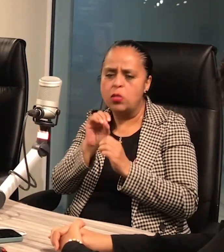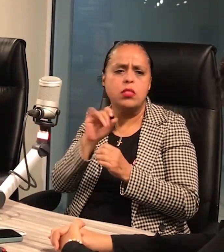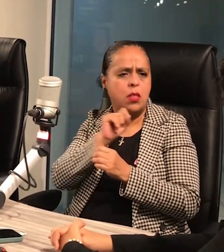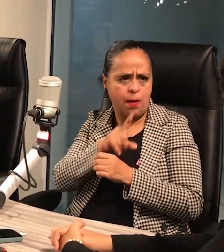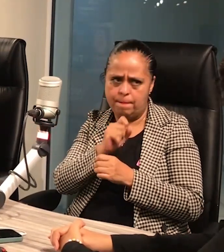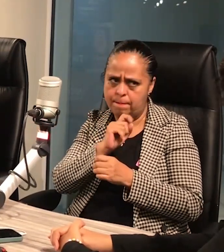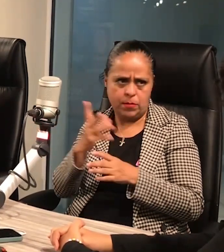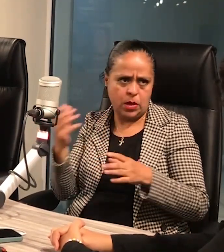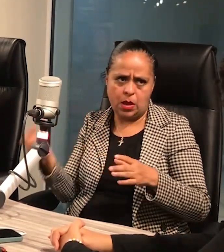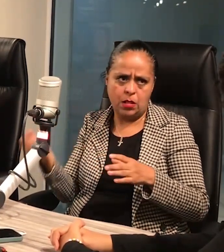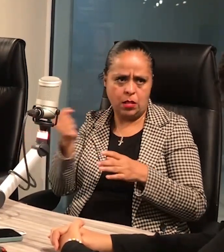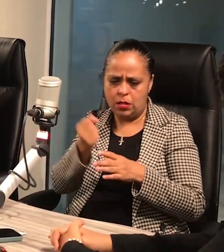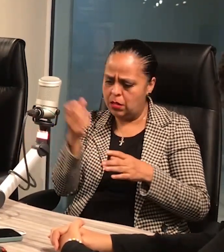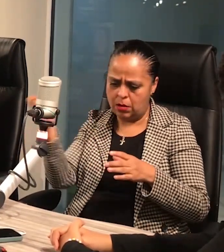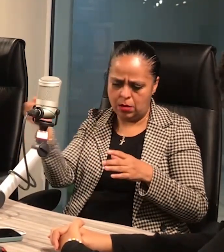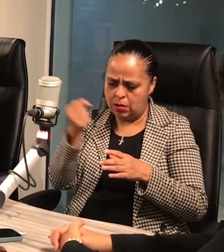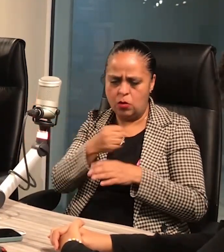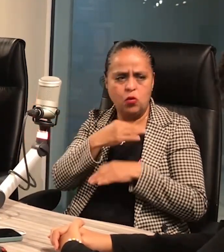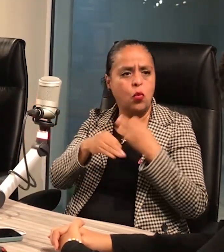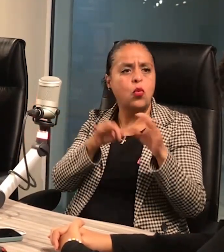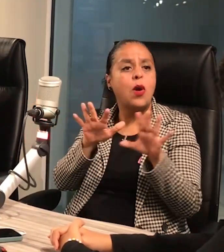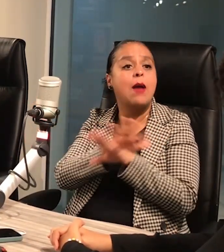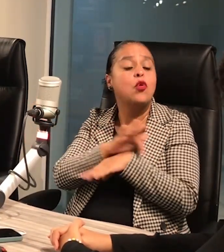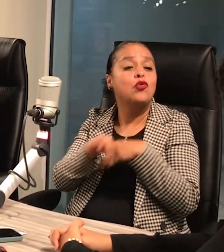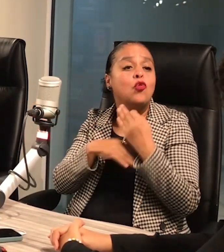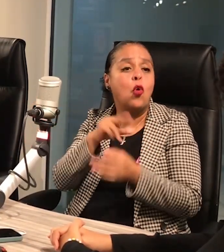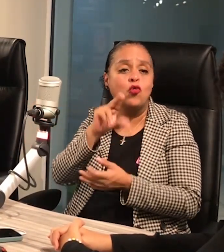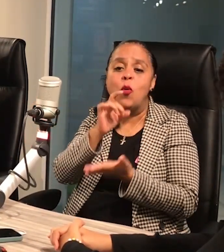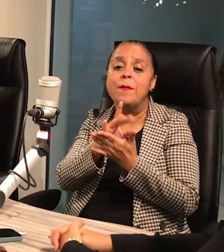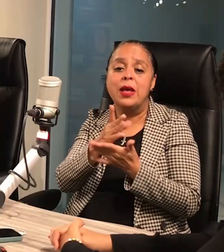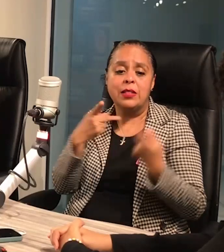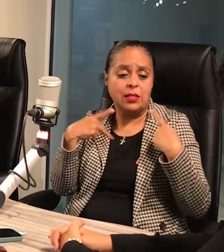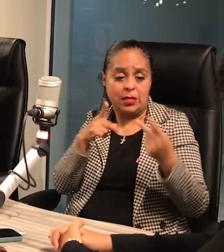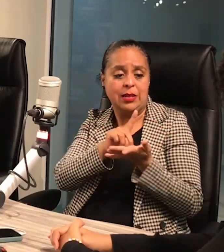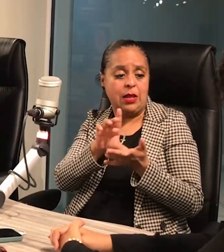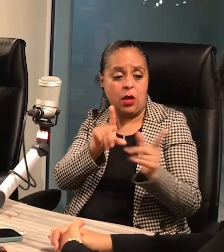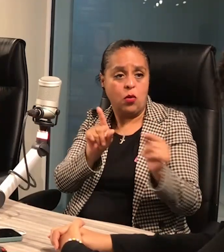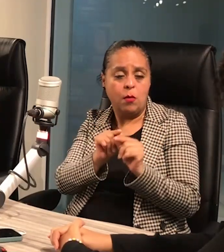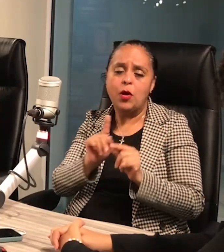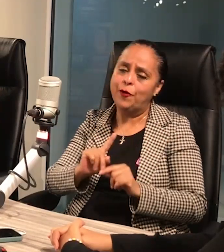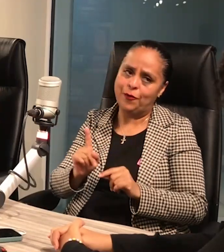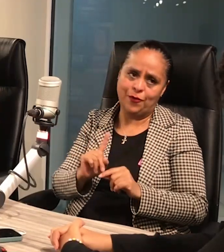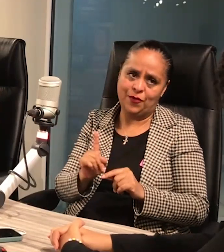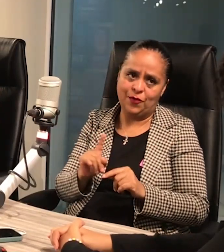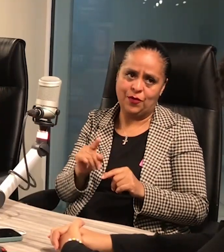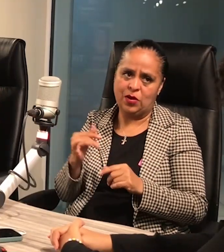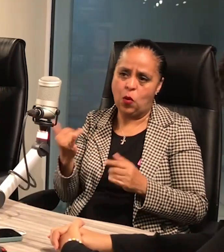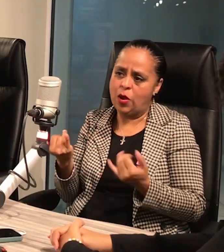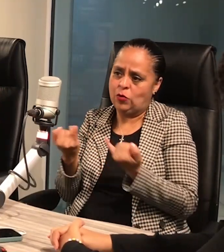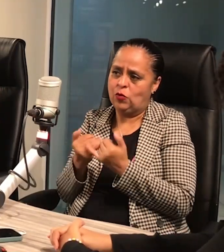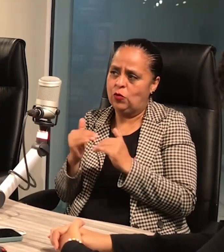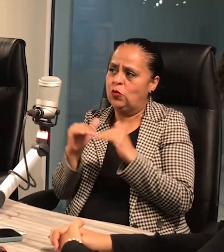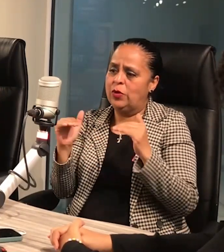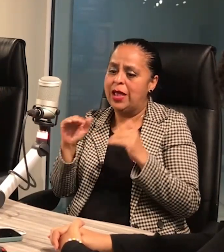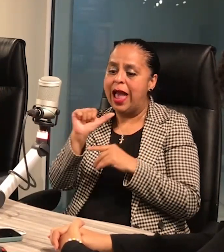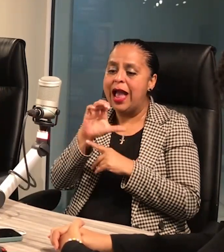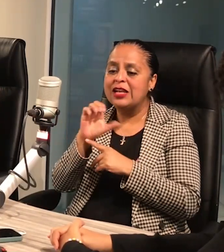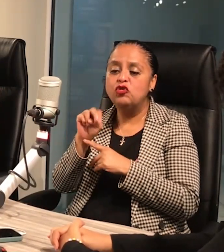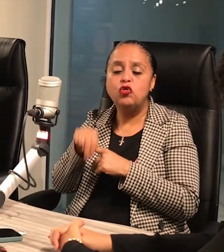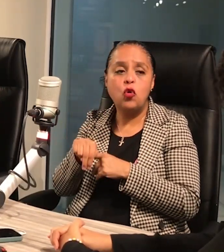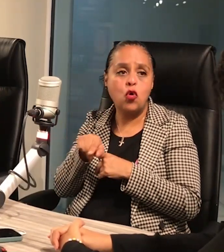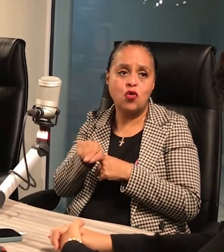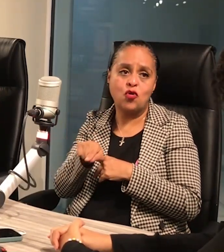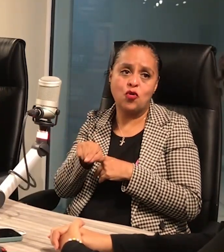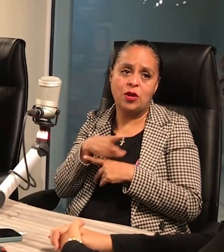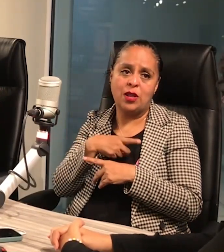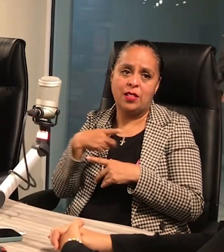universitaria, porque pues el cambio es con todos y todas, no solo viene de las personas con discapacidad. Entonces, y pues la acción es lo que